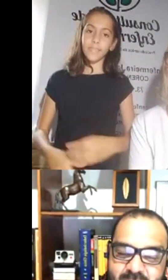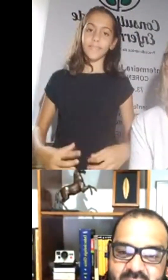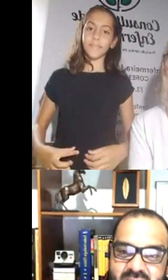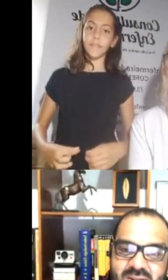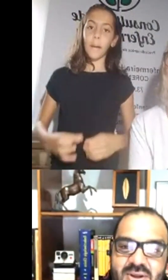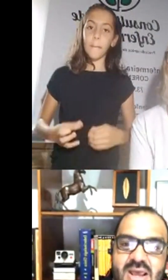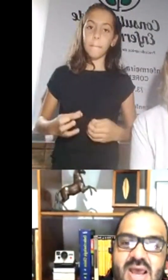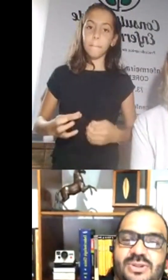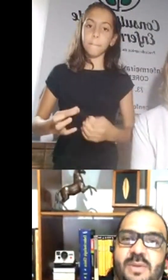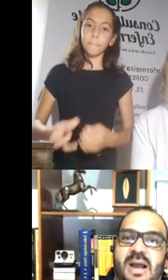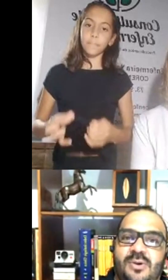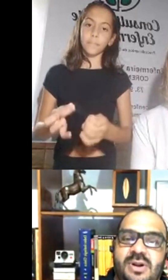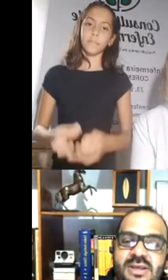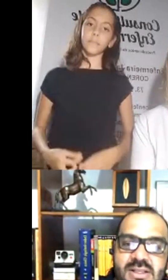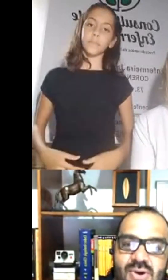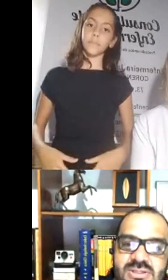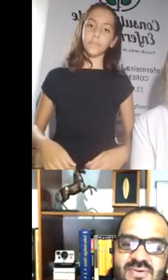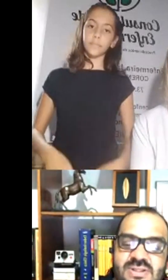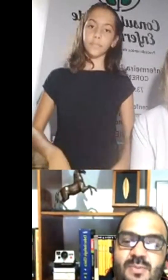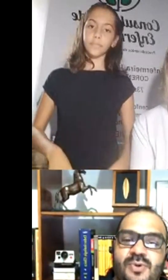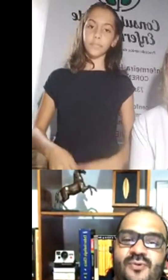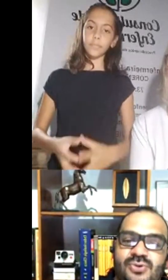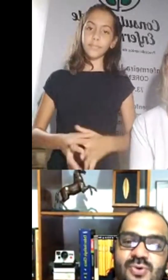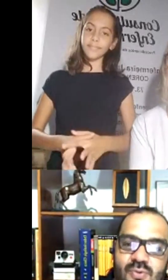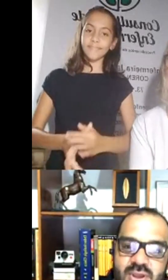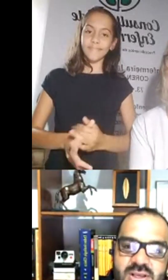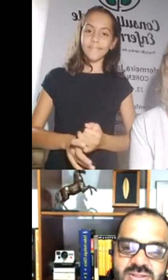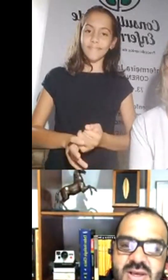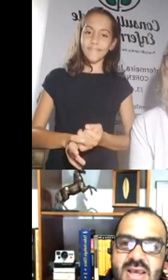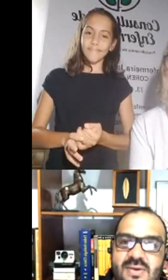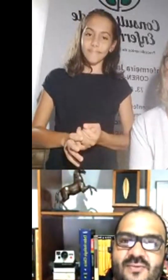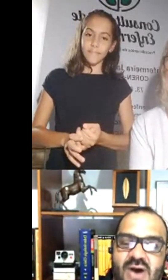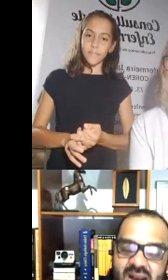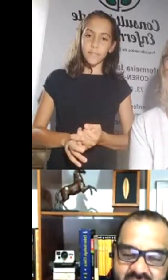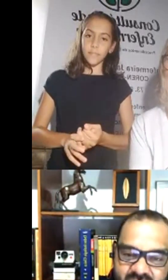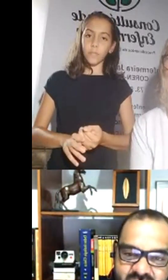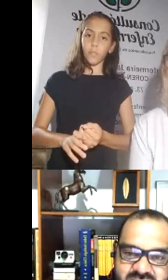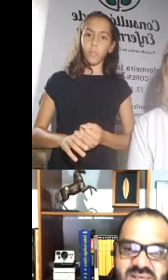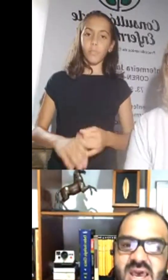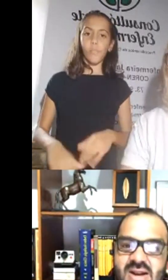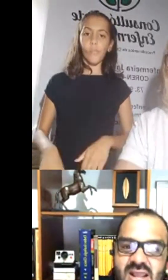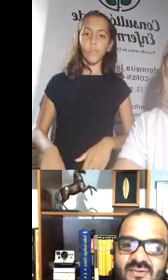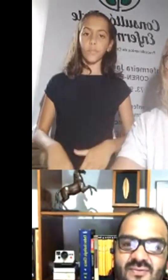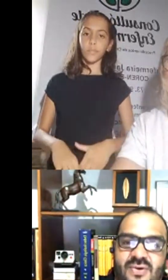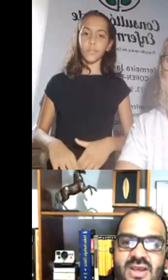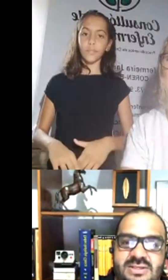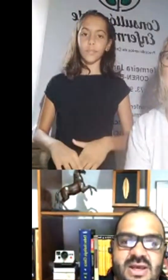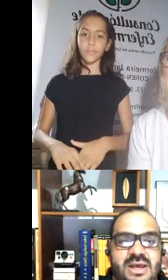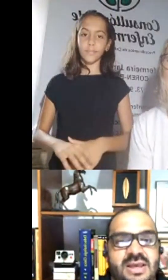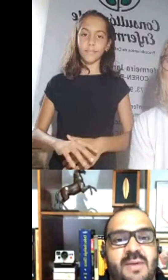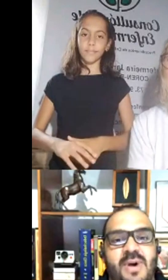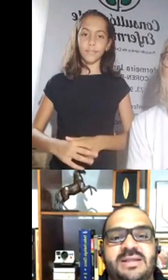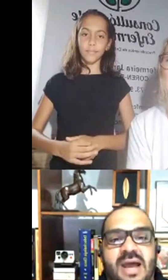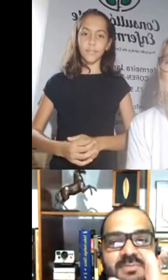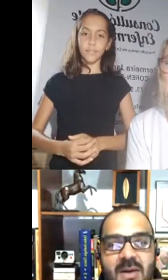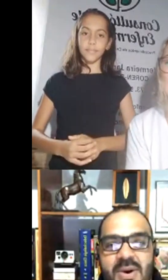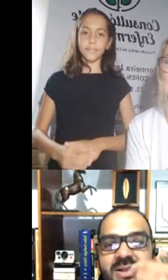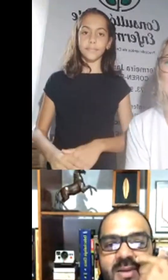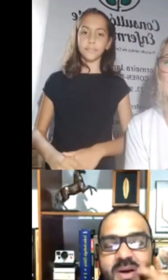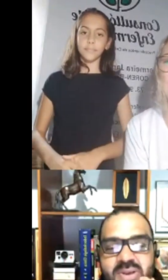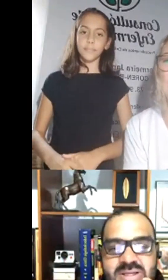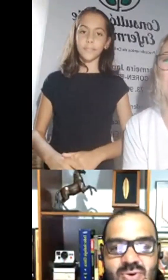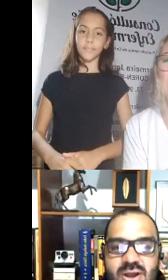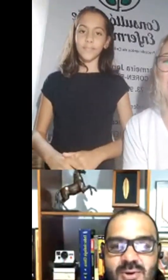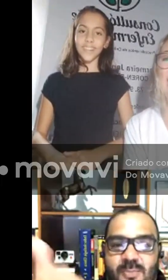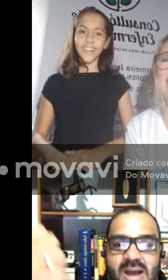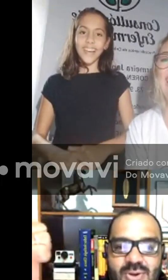esse trabalho. É um trabalho lindo, eu acho que você vai ter muito futuro com isso. Leve a sério, leve em frente. E a mãe está aí babando, a